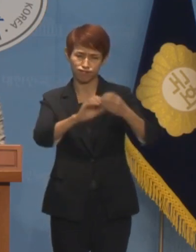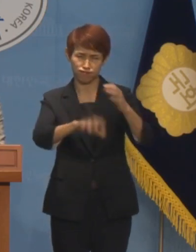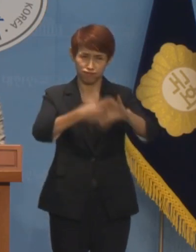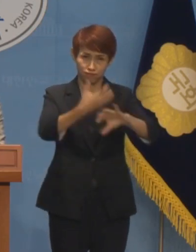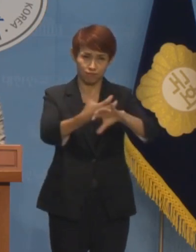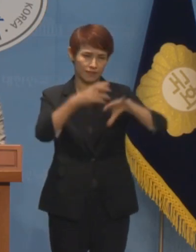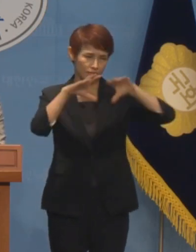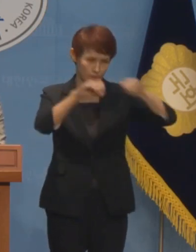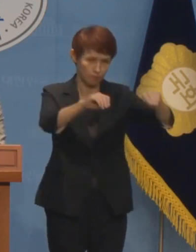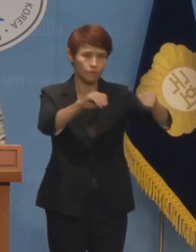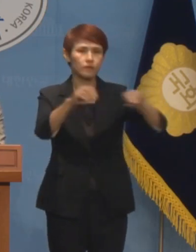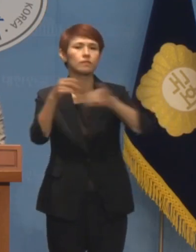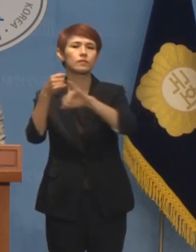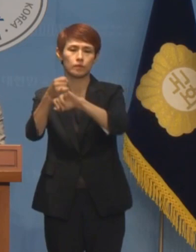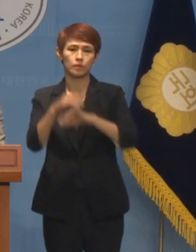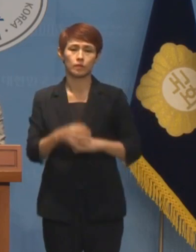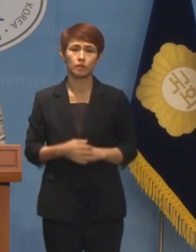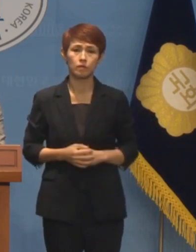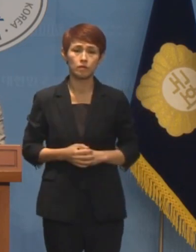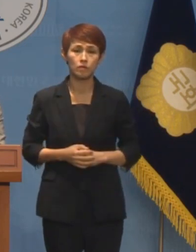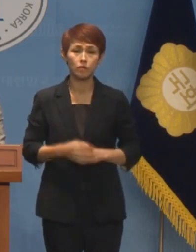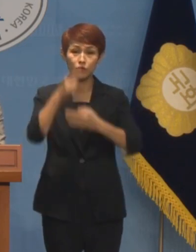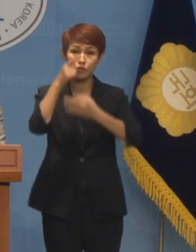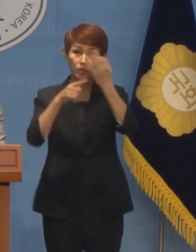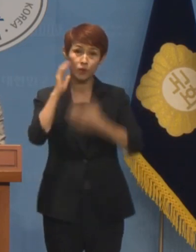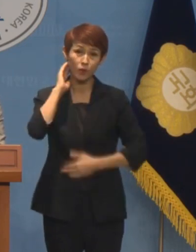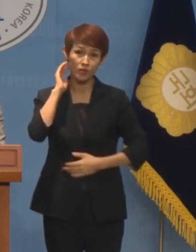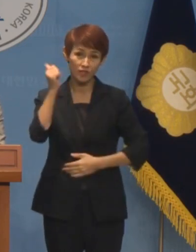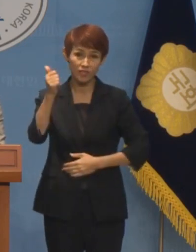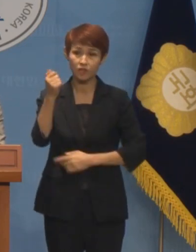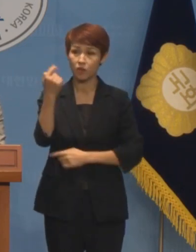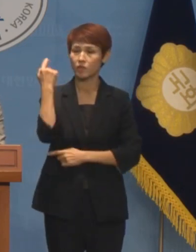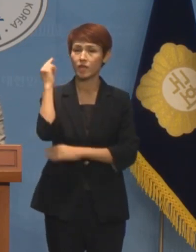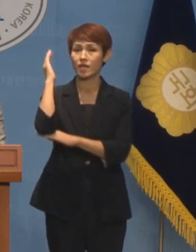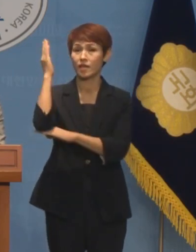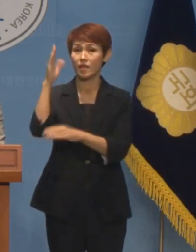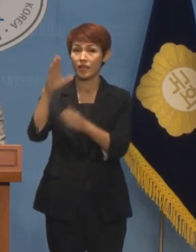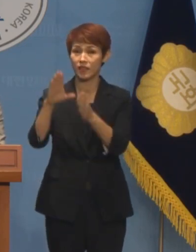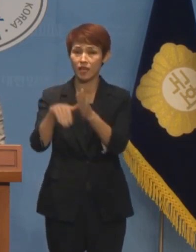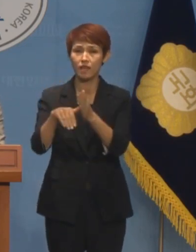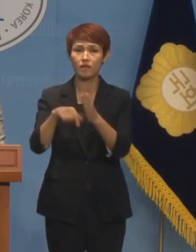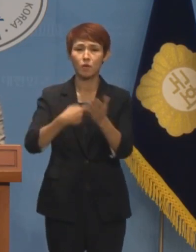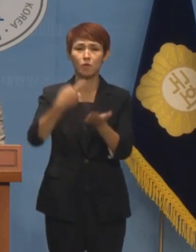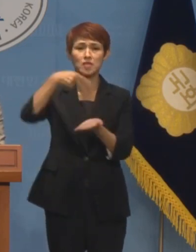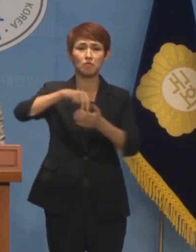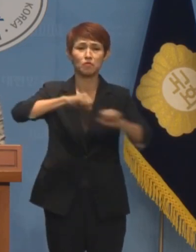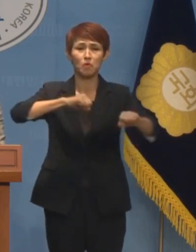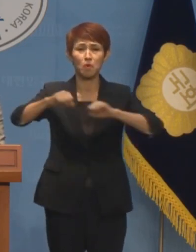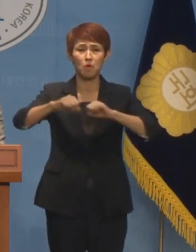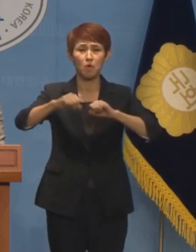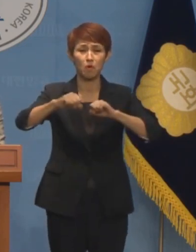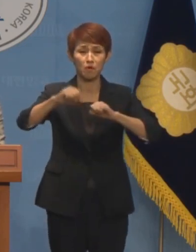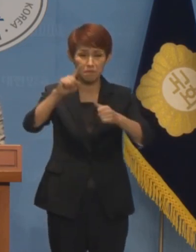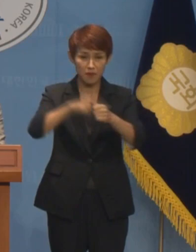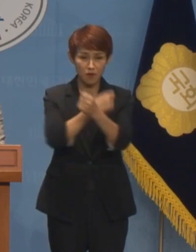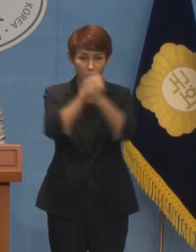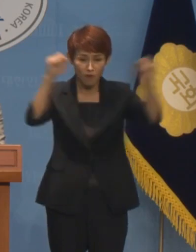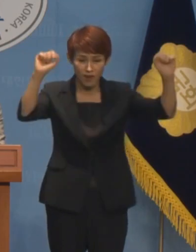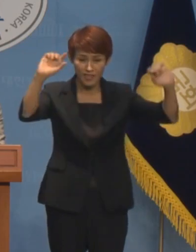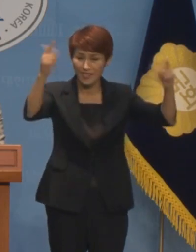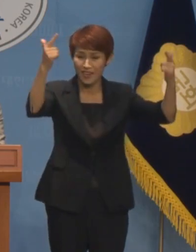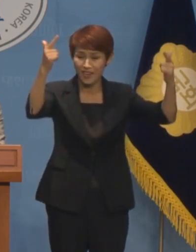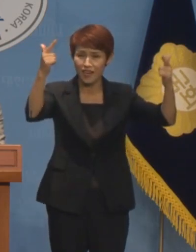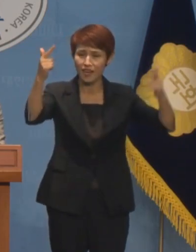세우겠습니다. 윤석열 대통령이 어제 기자회견에서 독립운동했다고 광복 얻게 된 게